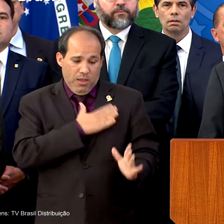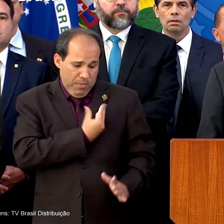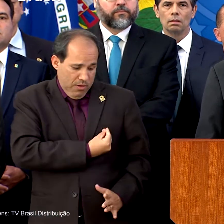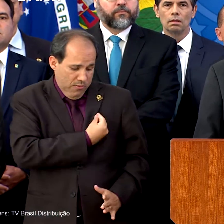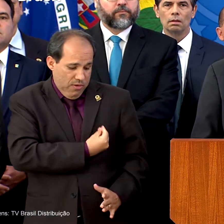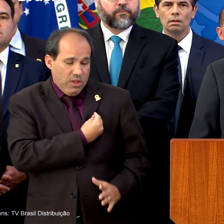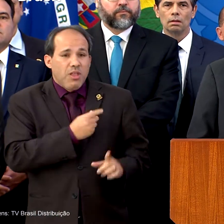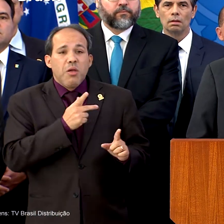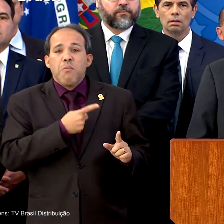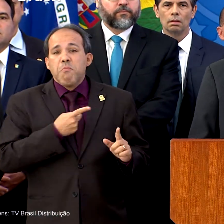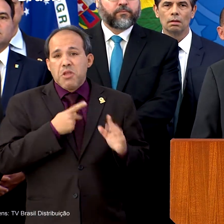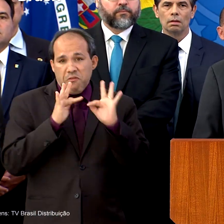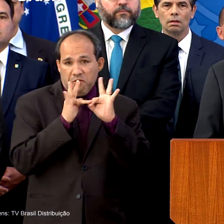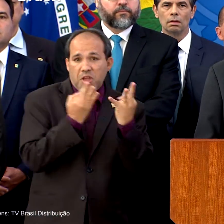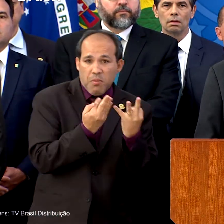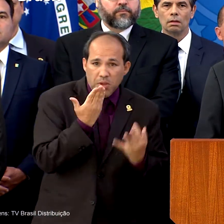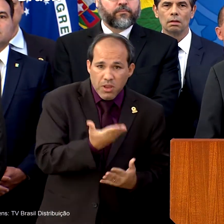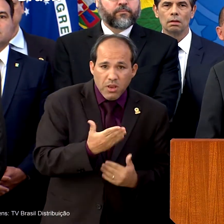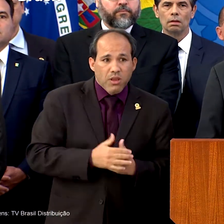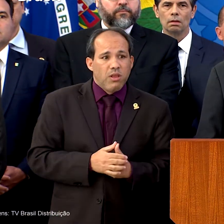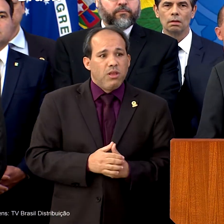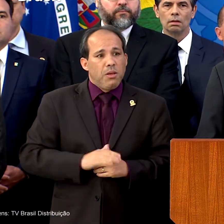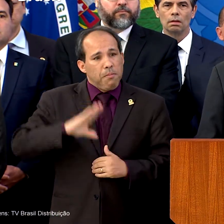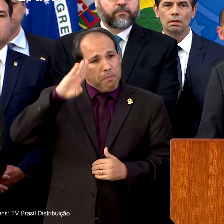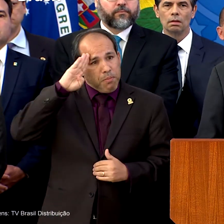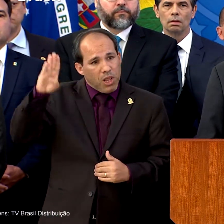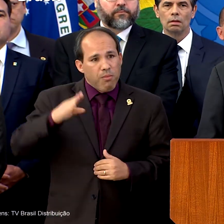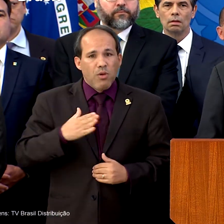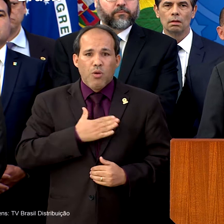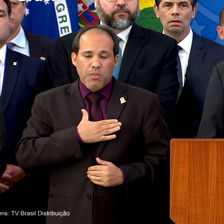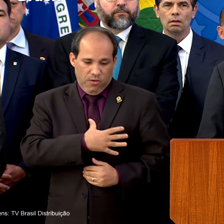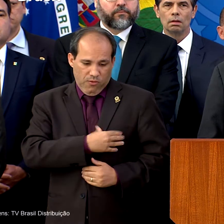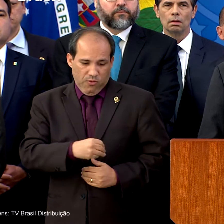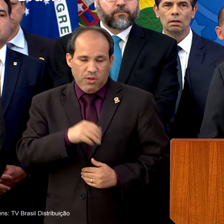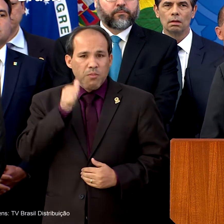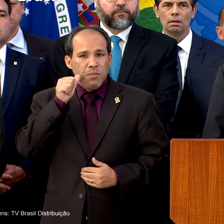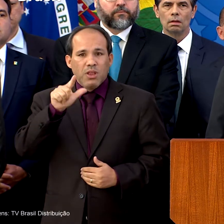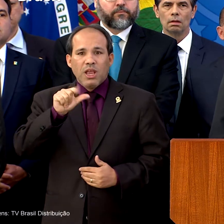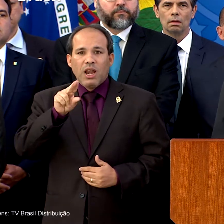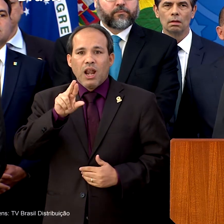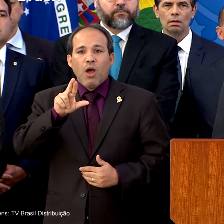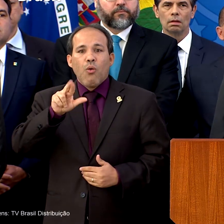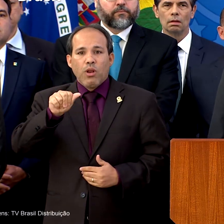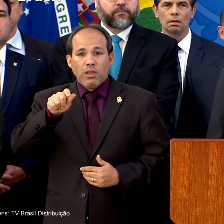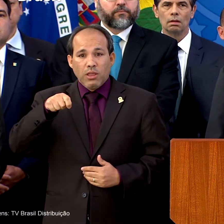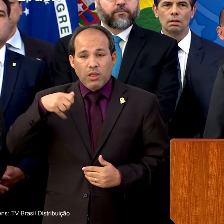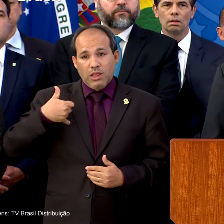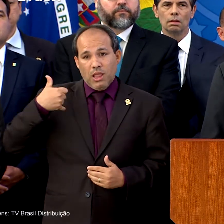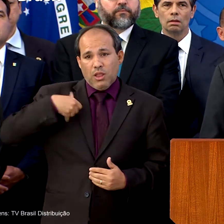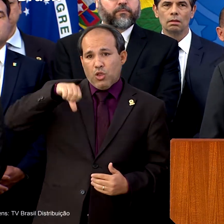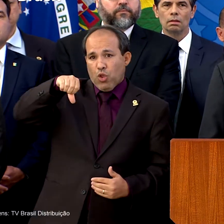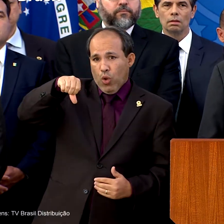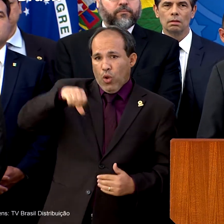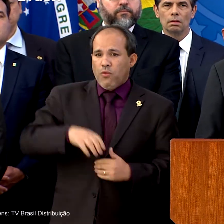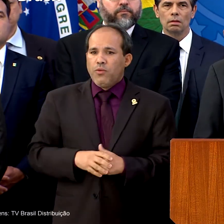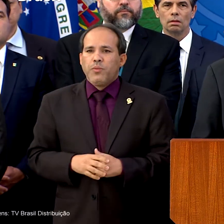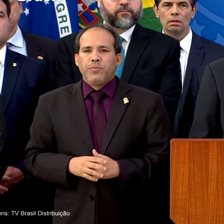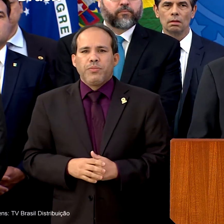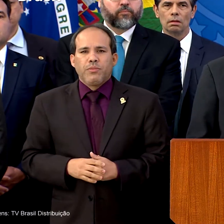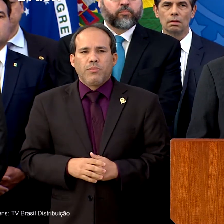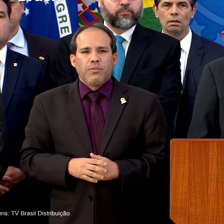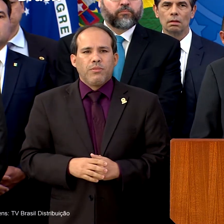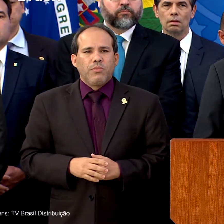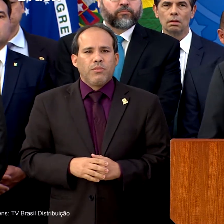da minha família especial da minha filha laura de 9 anos de idade e